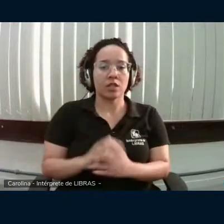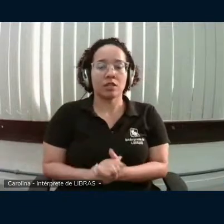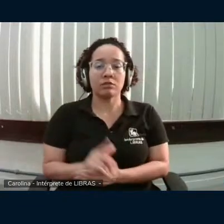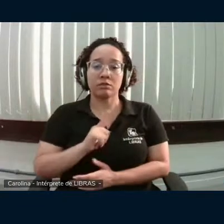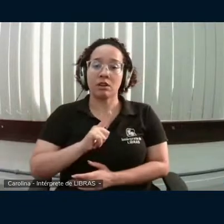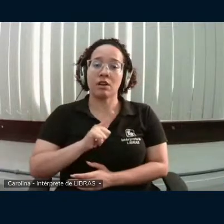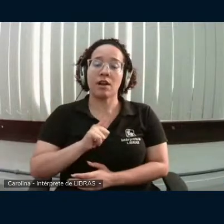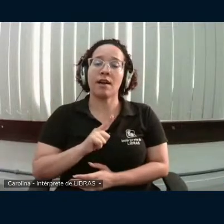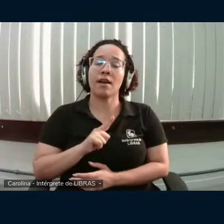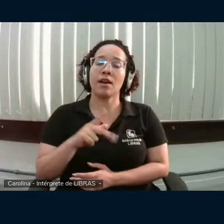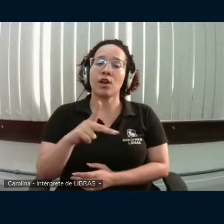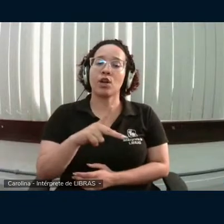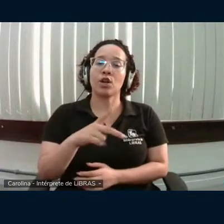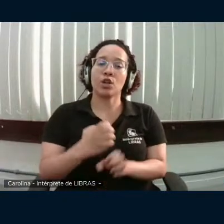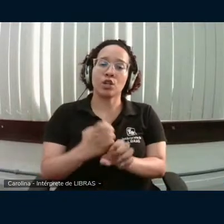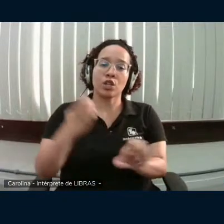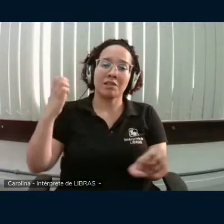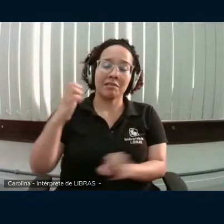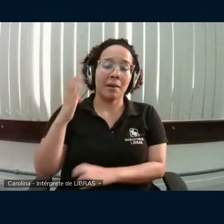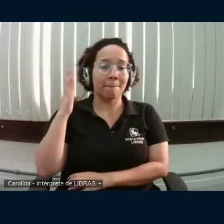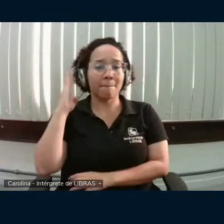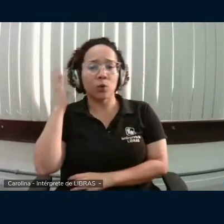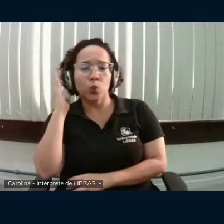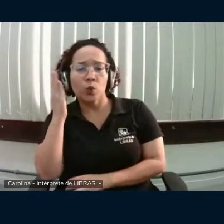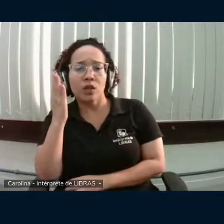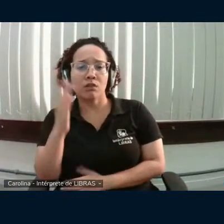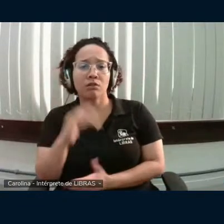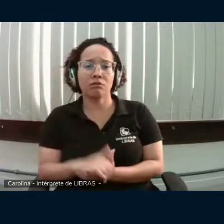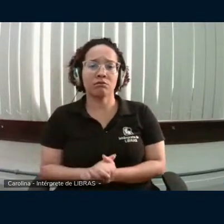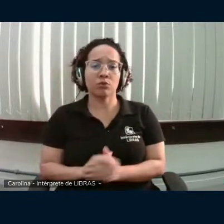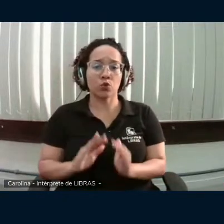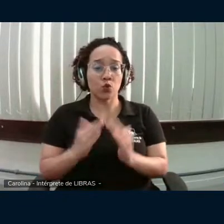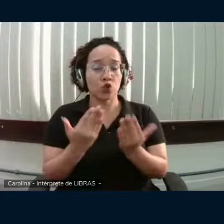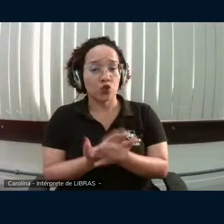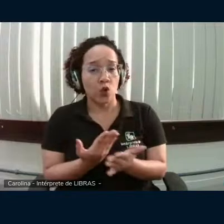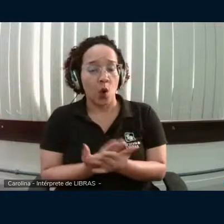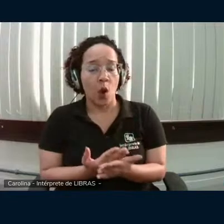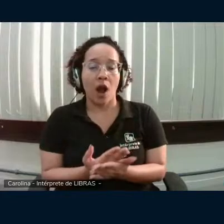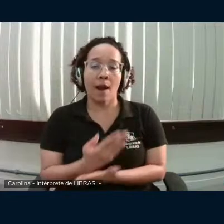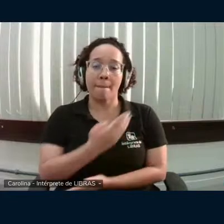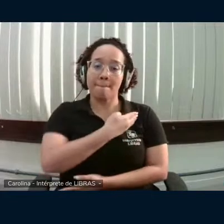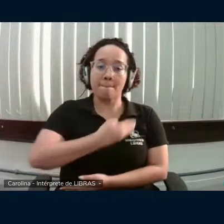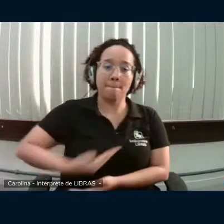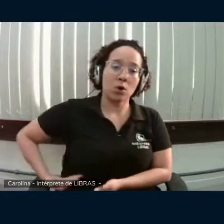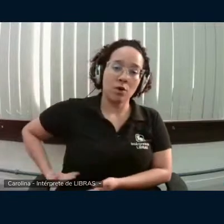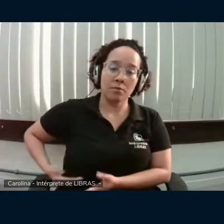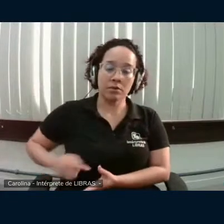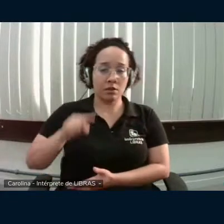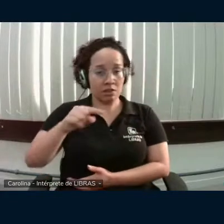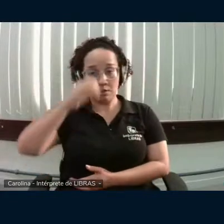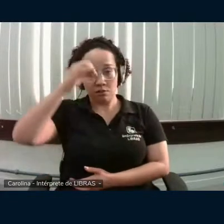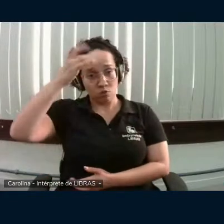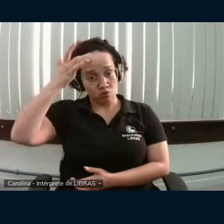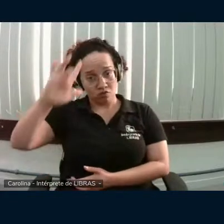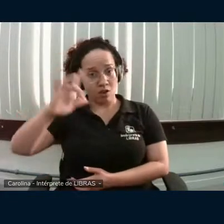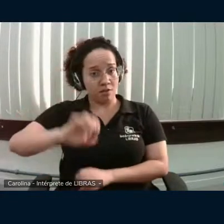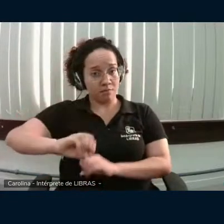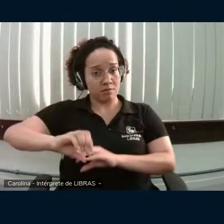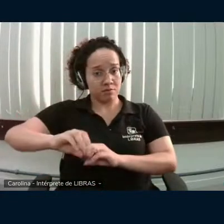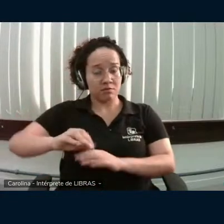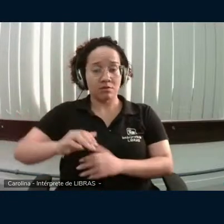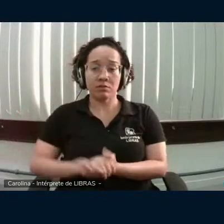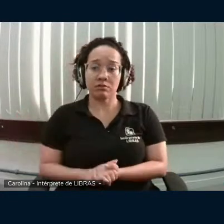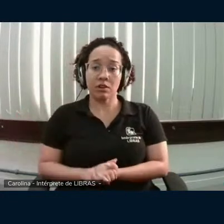de engenheiro dizendo, por exemplo: ah, eles são burrinhos, eles vieram de escola pública, eles não vão entender o que eu ensino. Pois então mude a sua forma de ensinar, porque o errado está